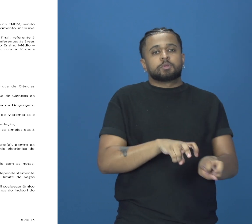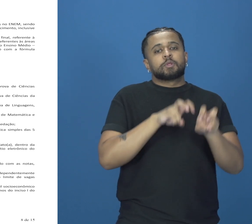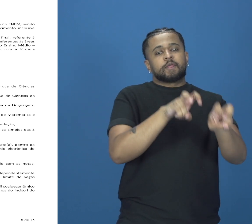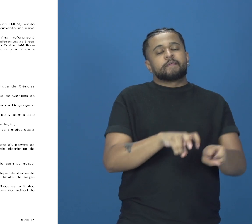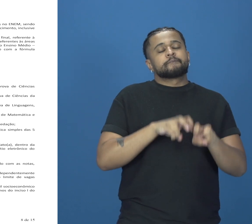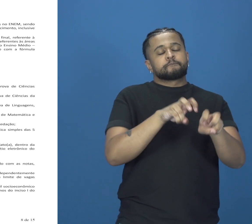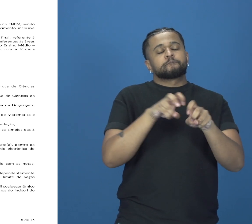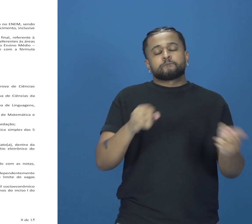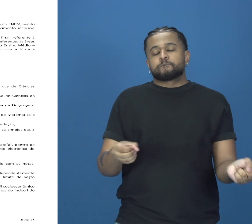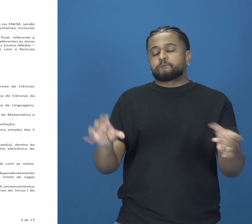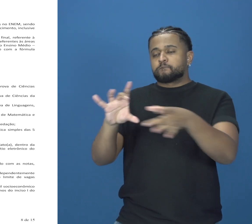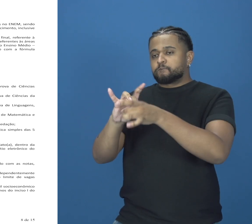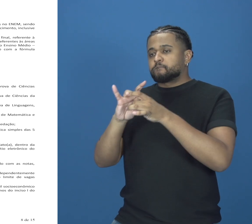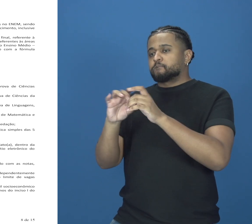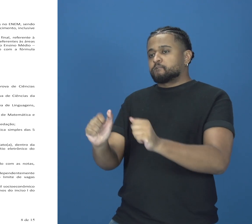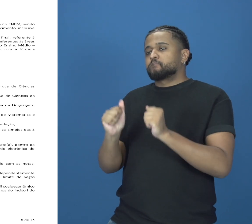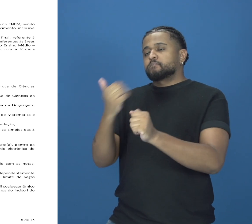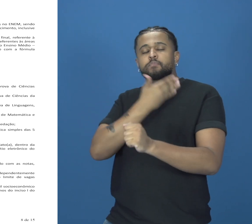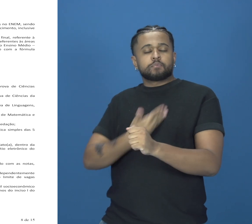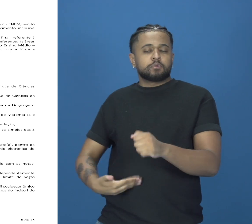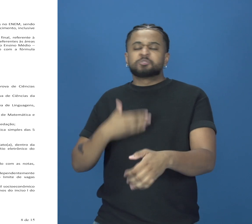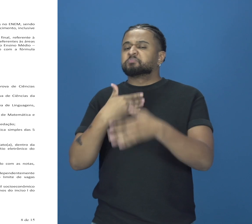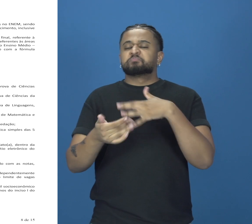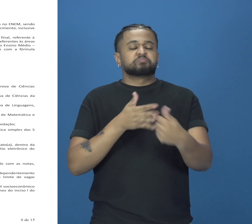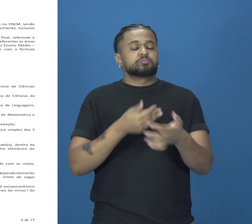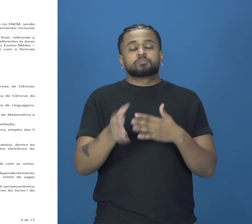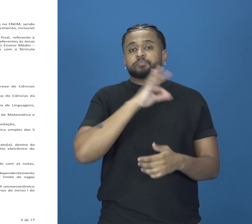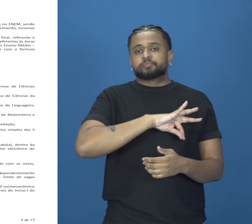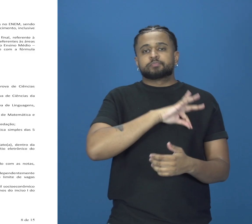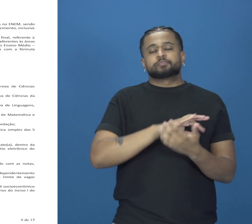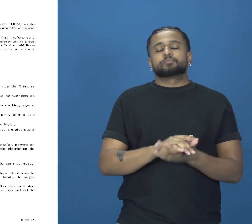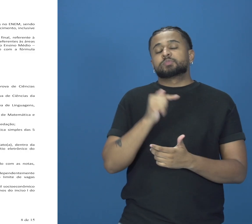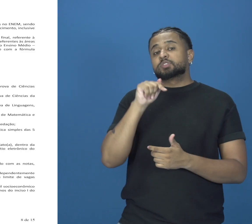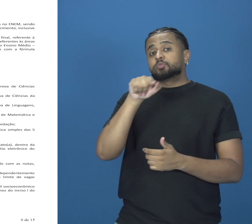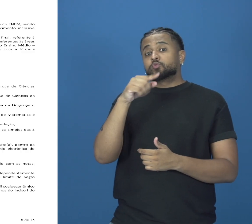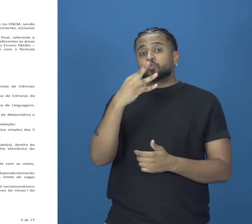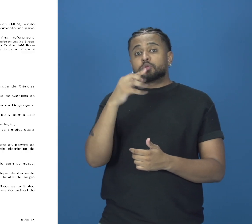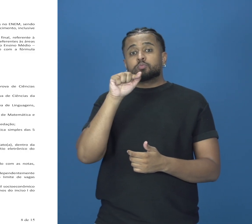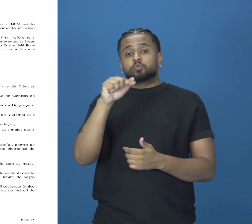campo, conveniadas com o poder público, independentemente de renda.